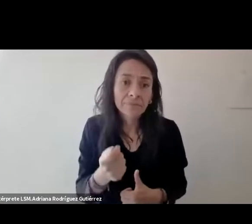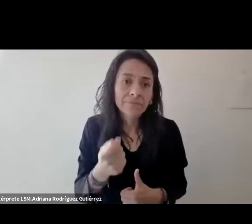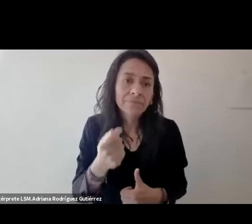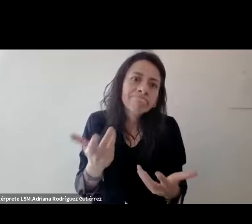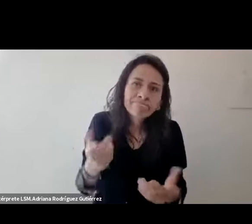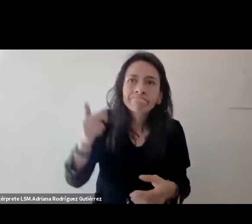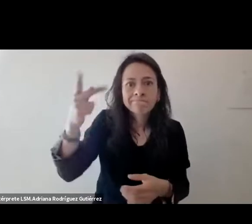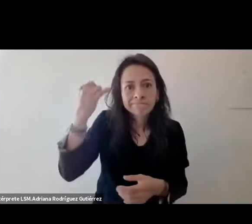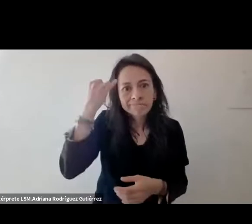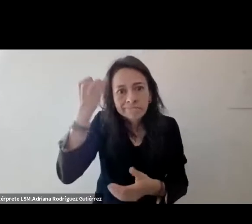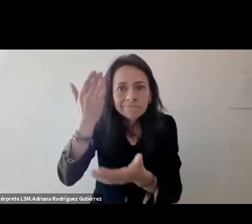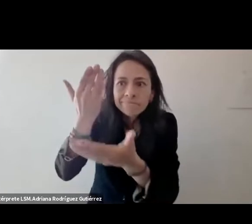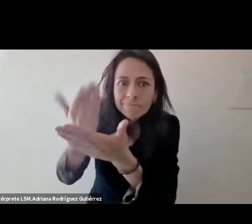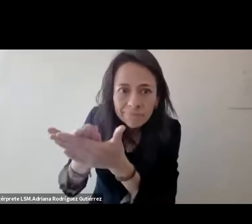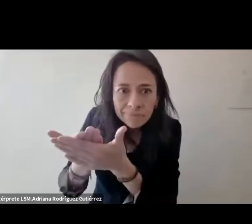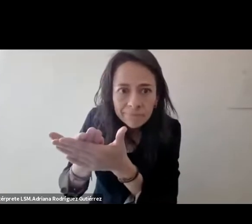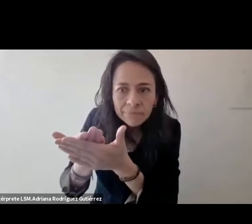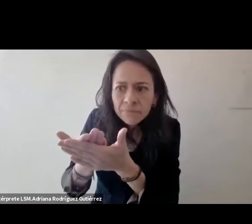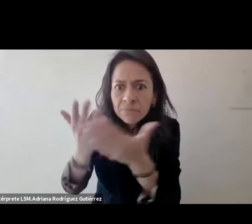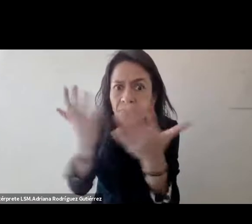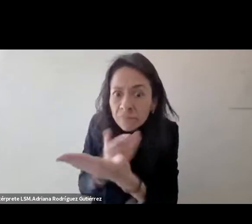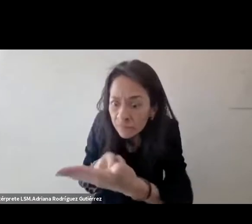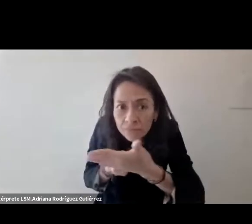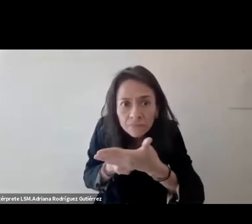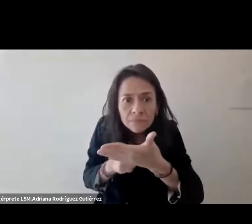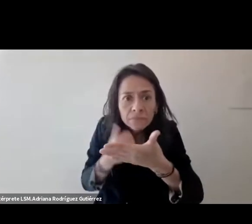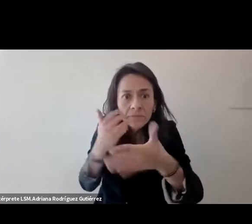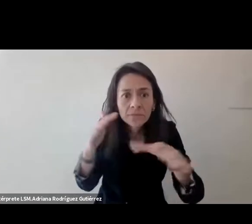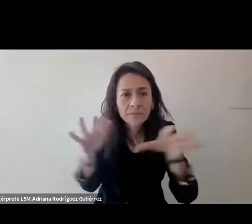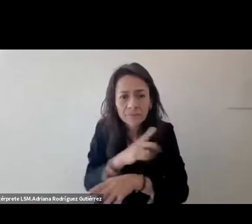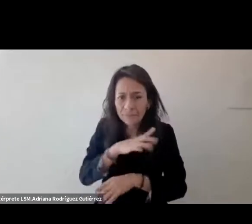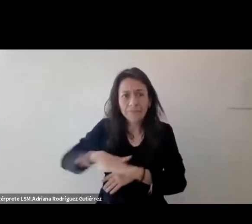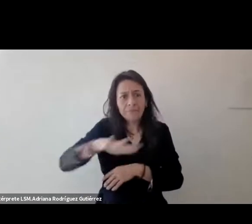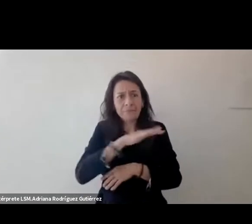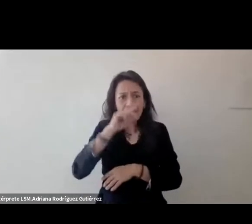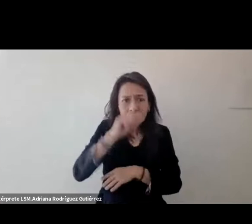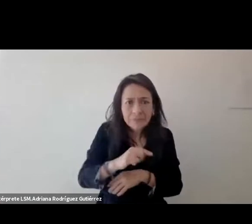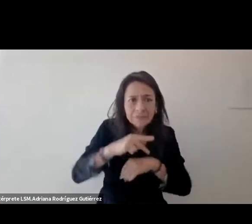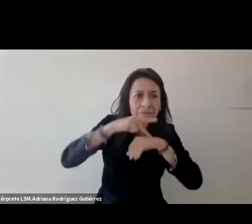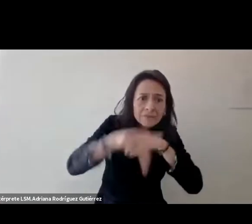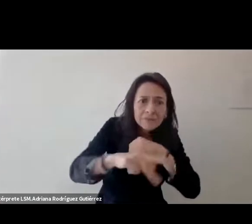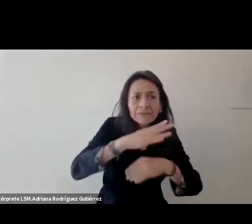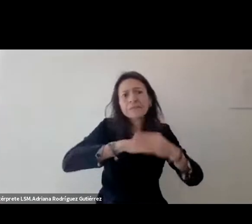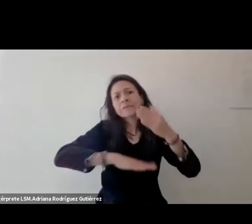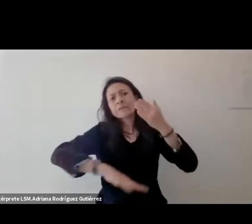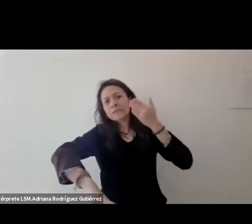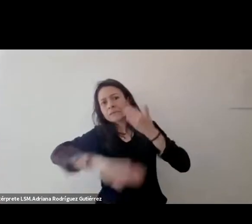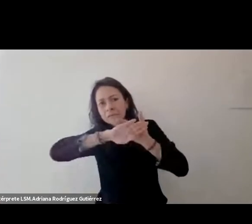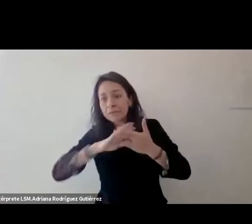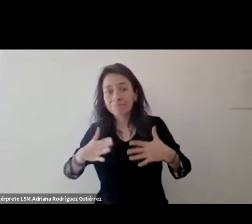iniciativas que ponen en riesgo el espacio ciudadano, que ponen en riesgo a los beneficiarios de las